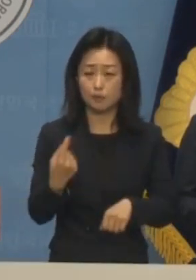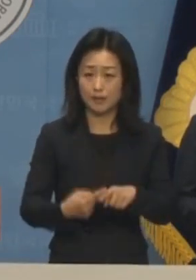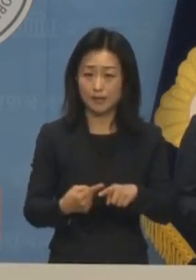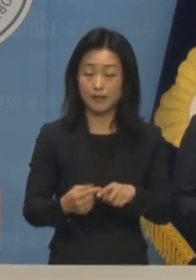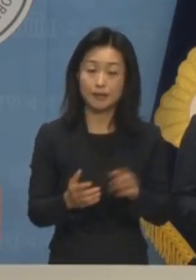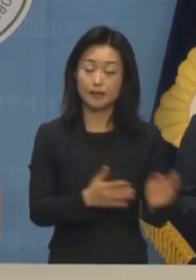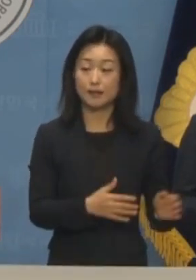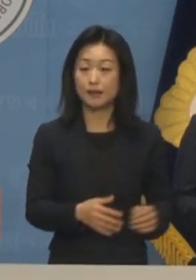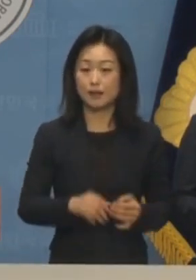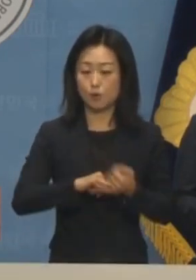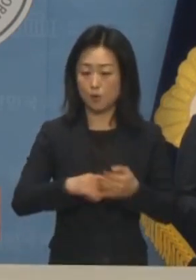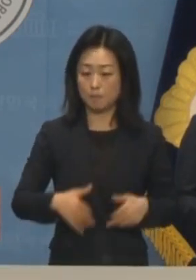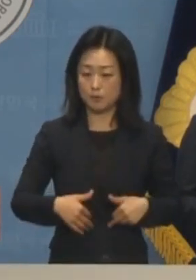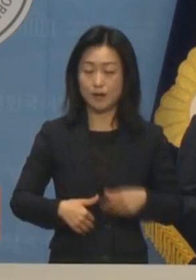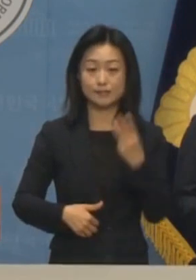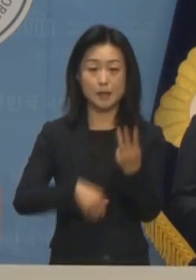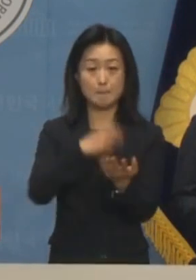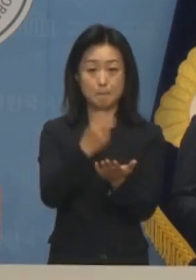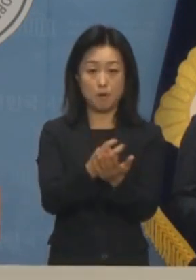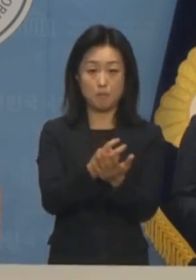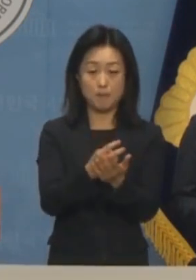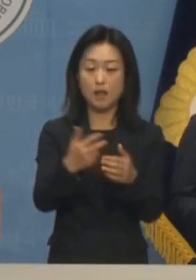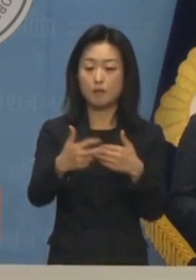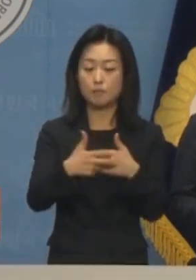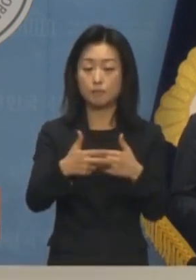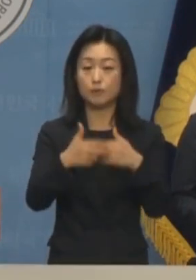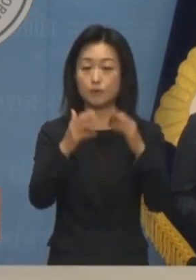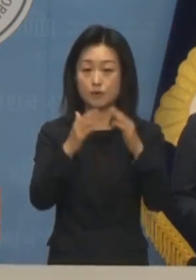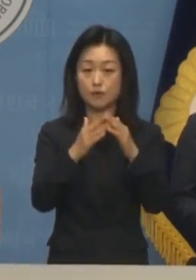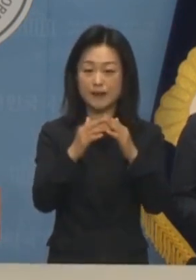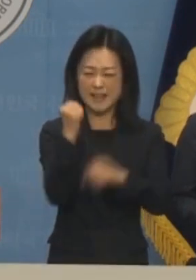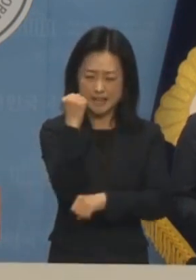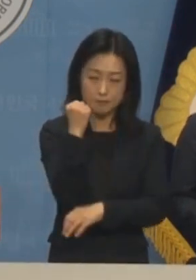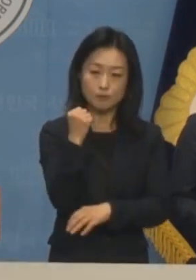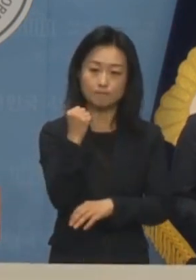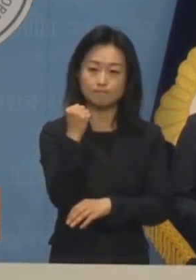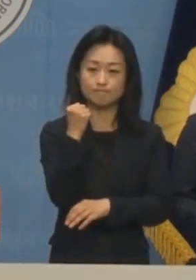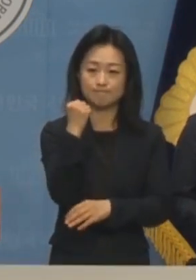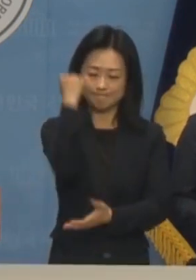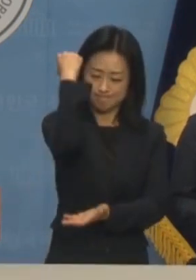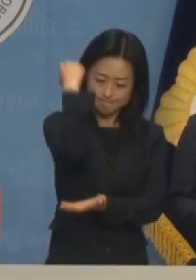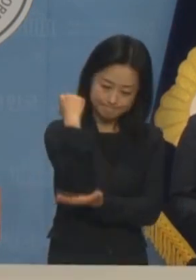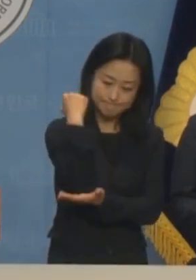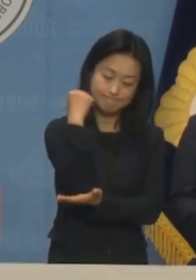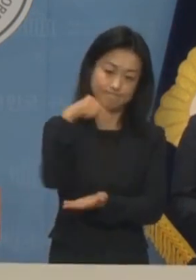통해 보건의료체계의 기틀을 마련하는 것이 1순위인 이유입니다.